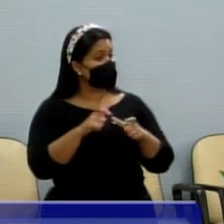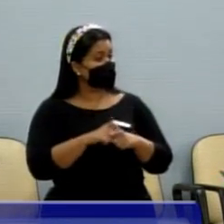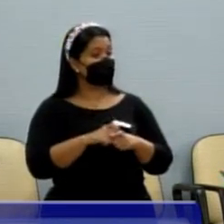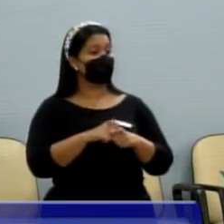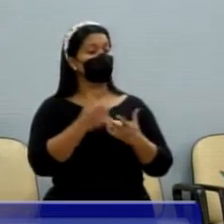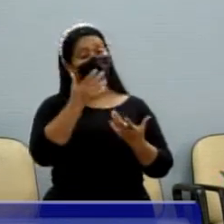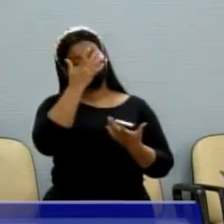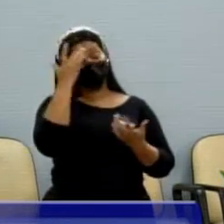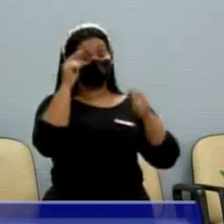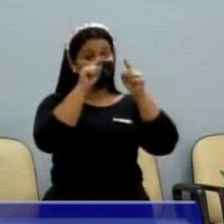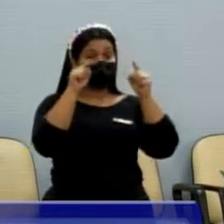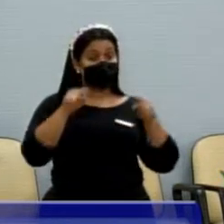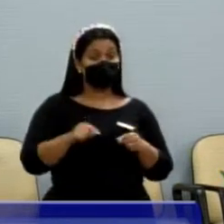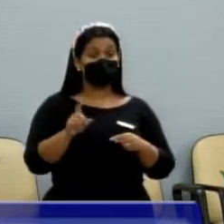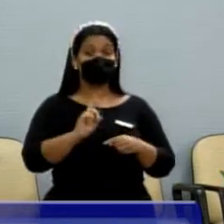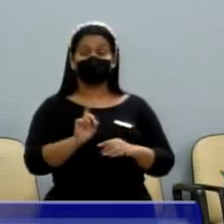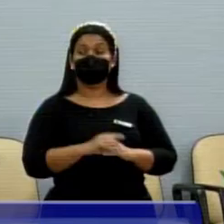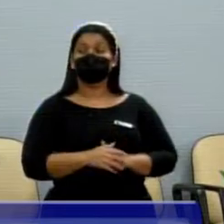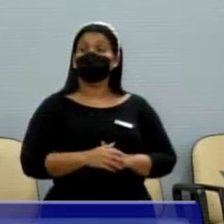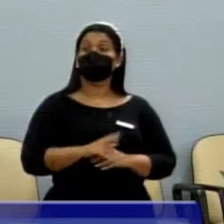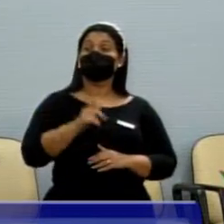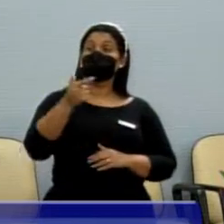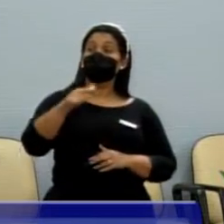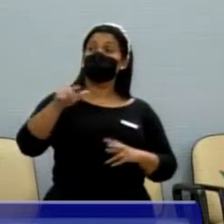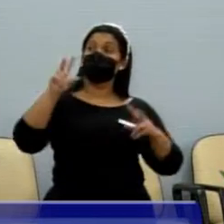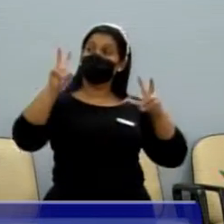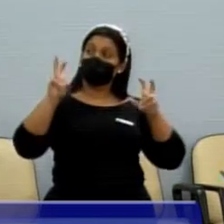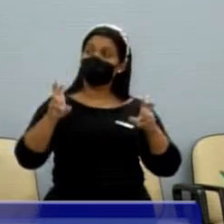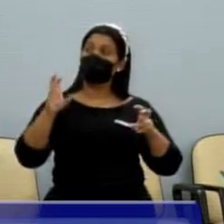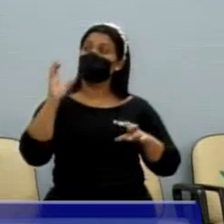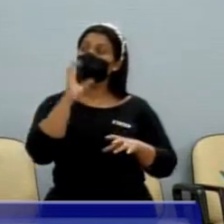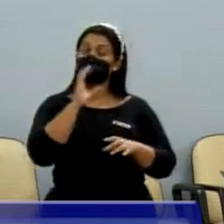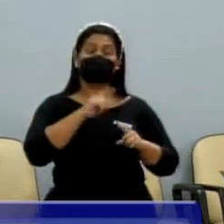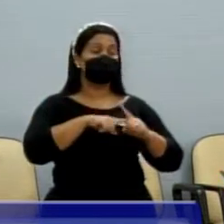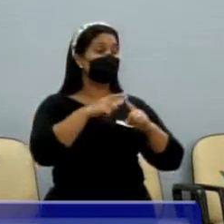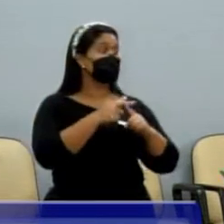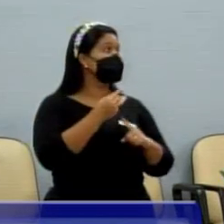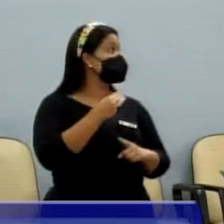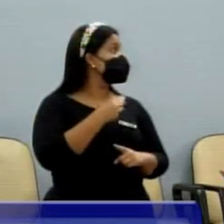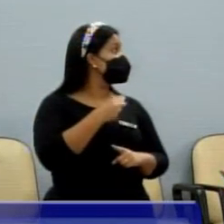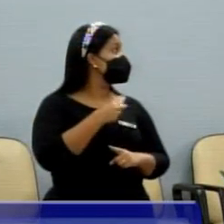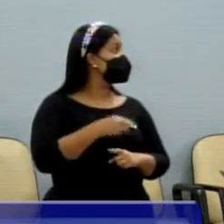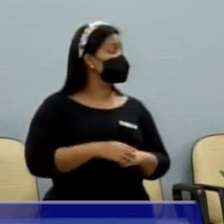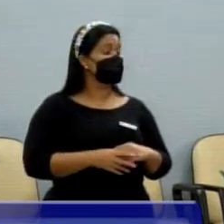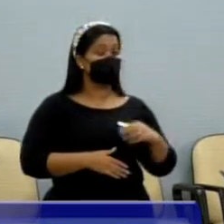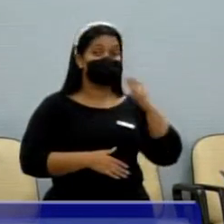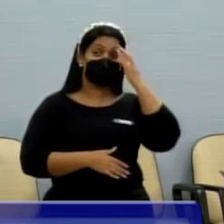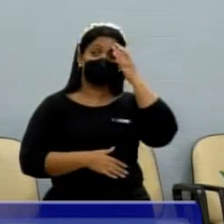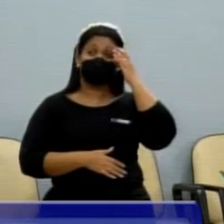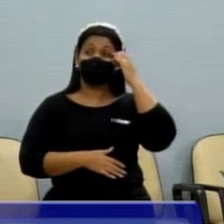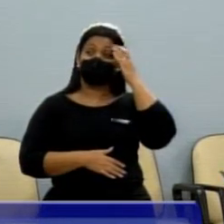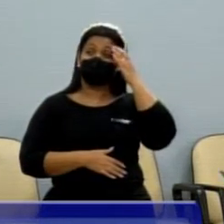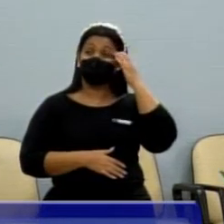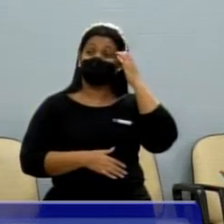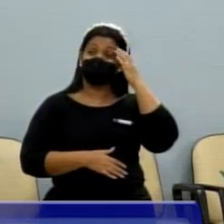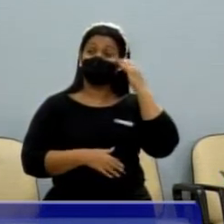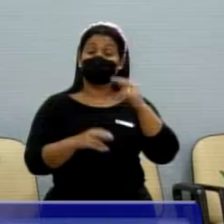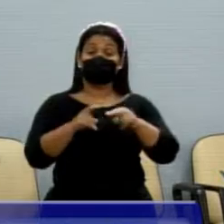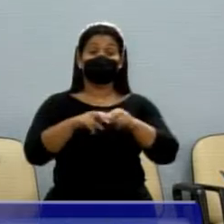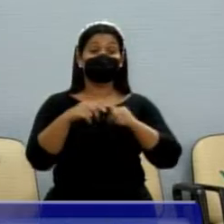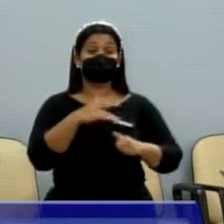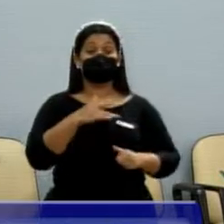funcionários ou não e eu terceiro tema rapidinho já vou pedir um minuto a mais presidente em relação à saúde